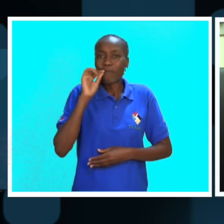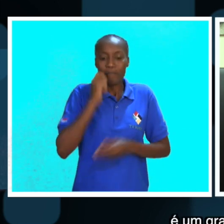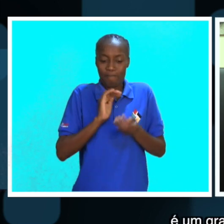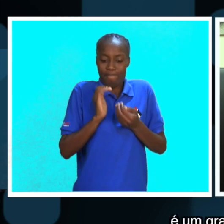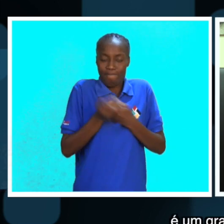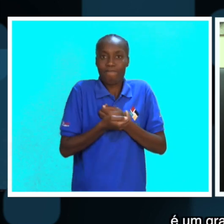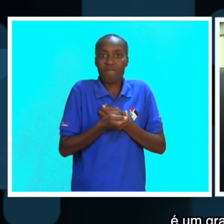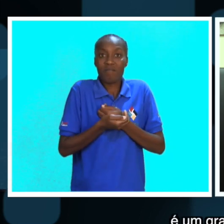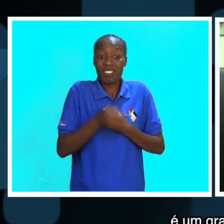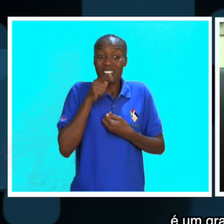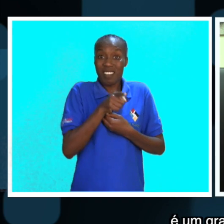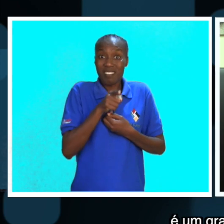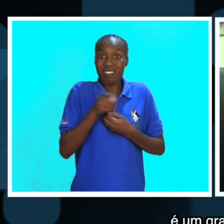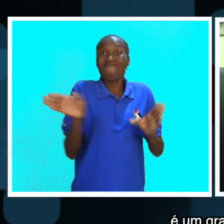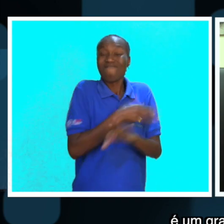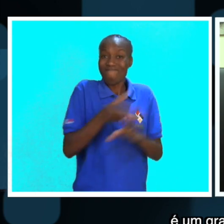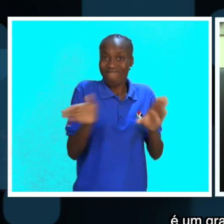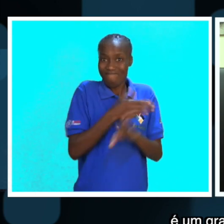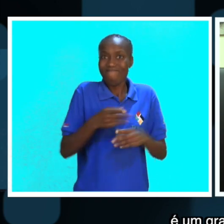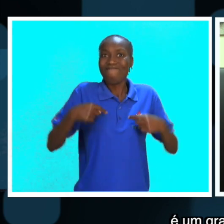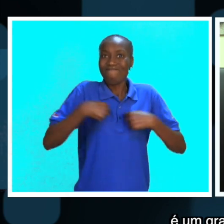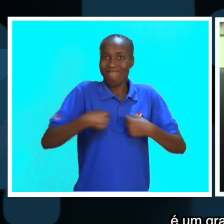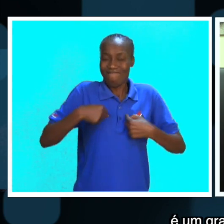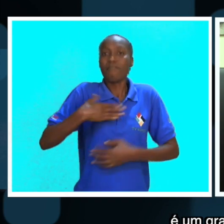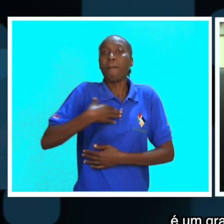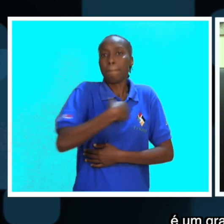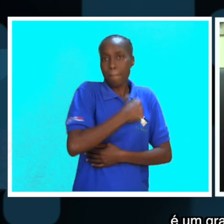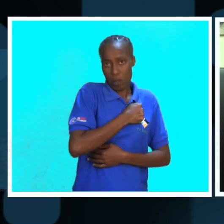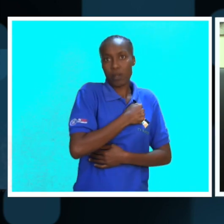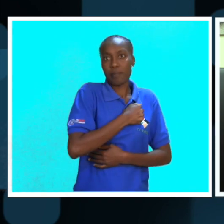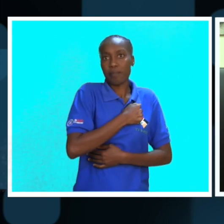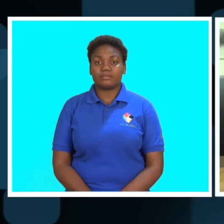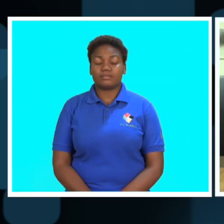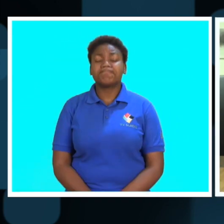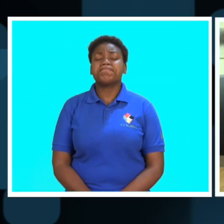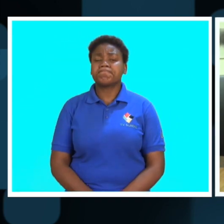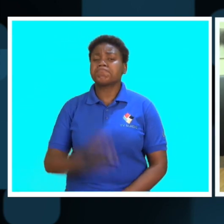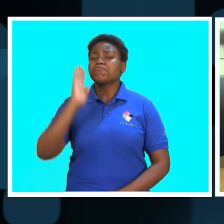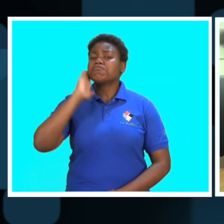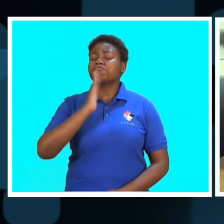realmente não se fala. Há um grande segredo. E o segredo à volta da violência mata.